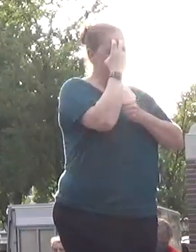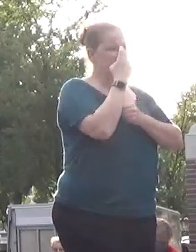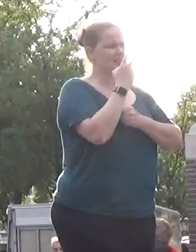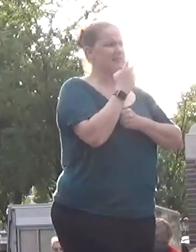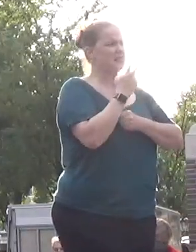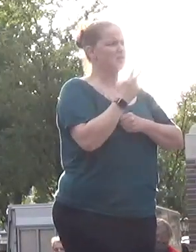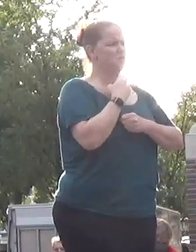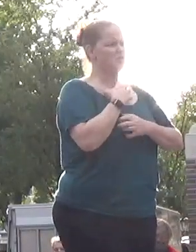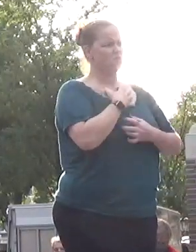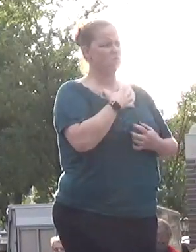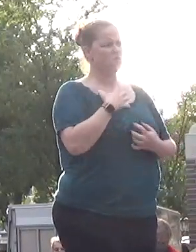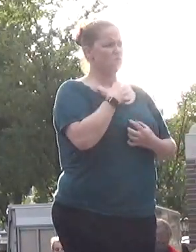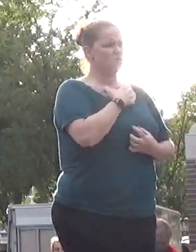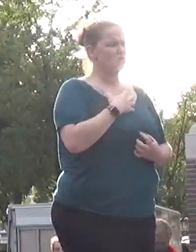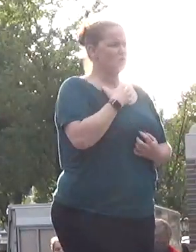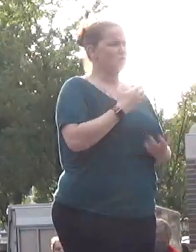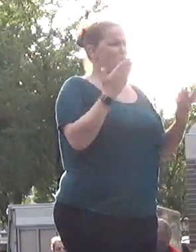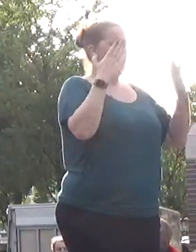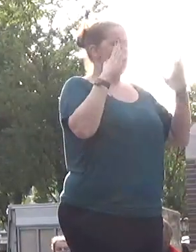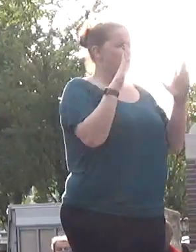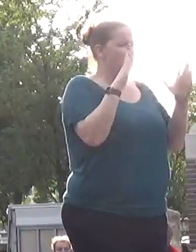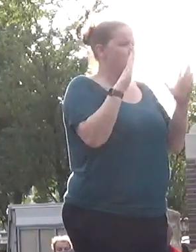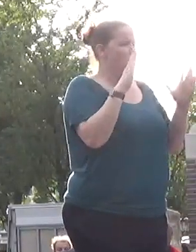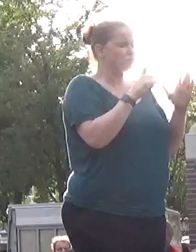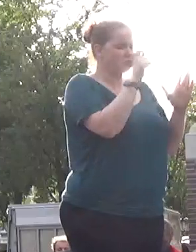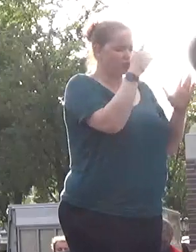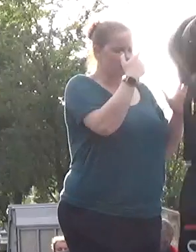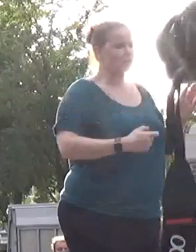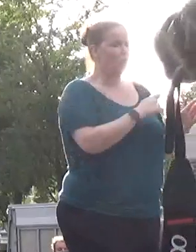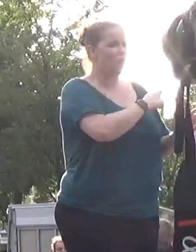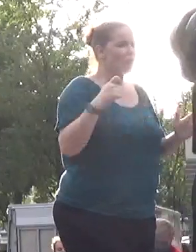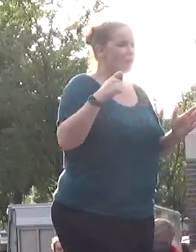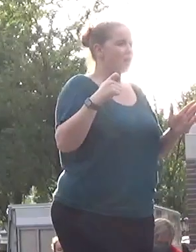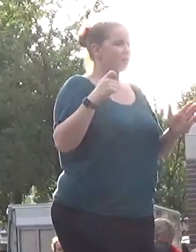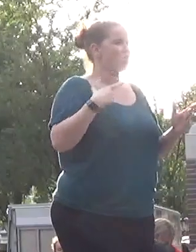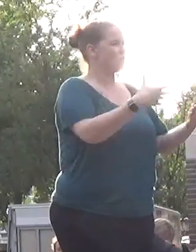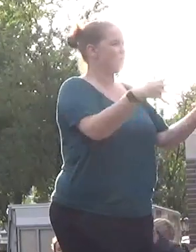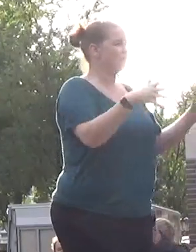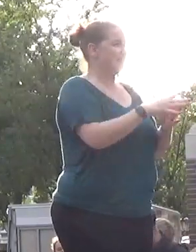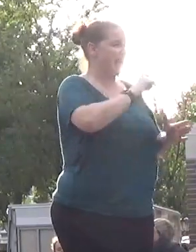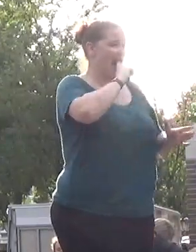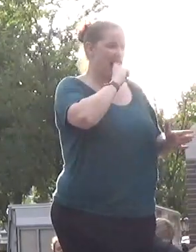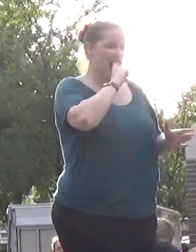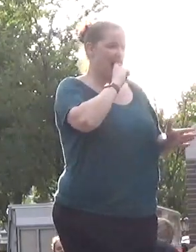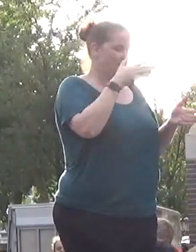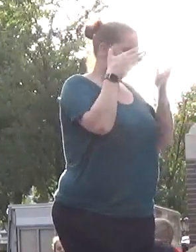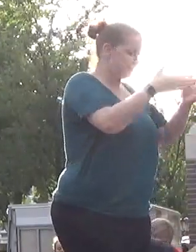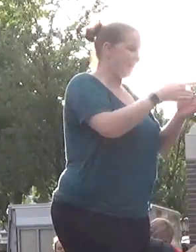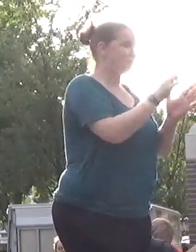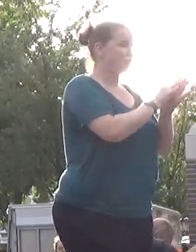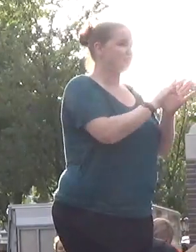de Poolse Rooms-Katholieke Bisschoppenconferentie volhardt in haar conservatisme. En in haar notitie van 2 weken